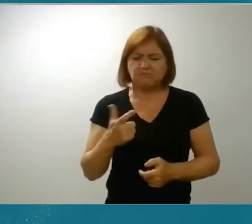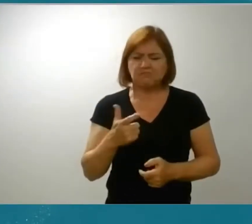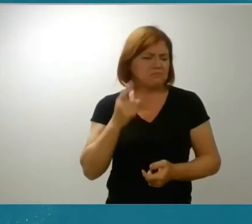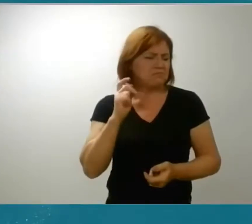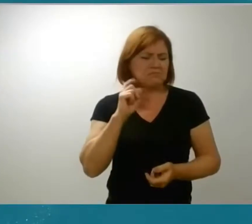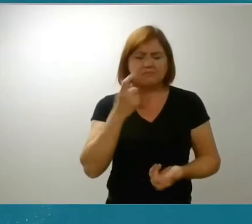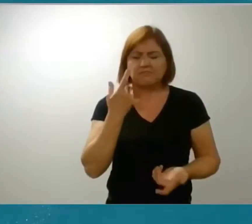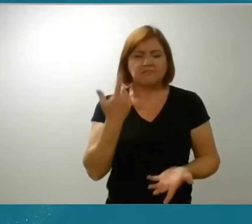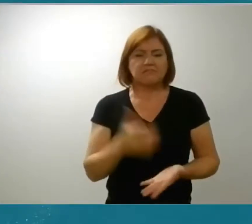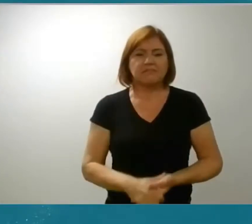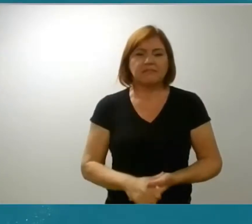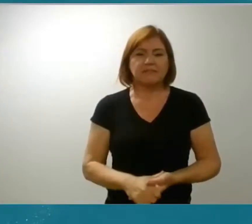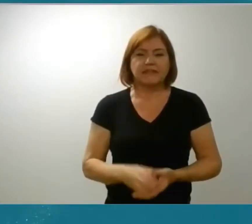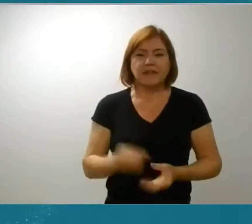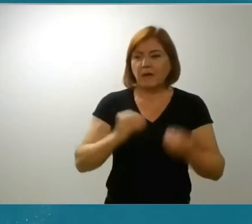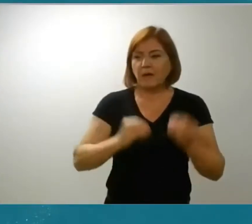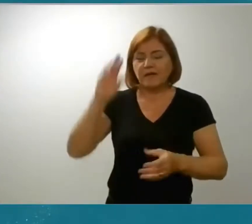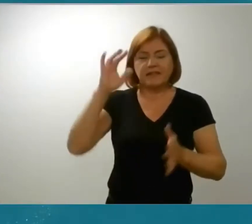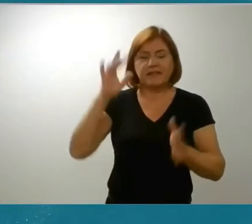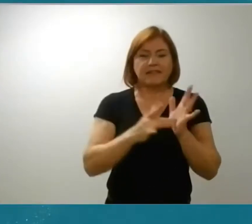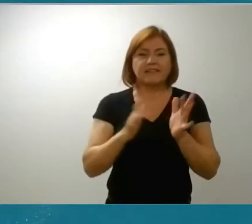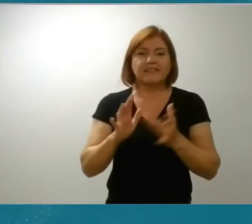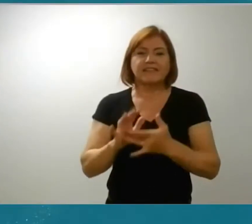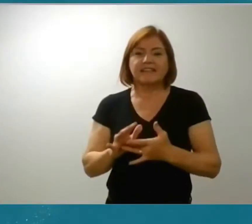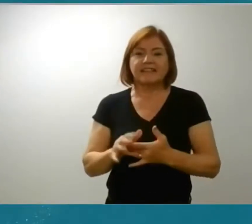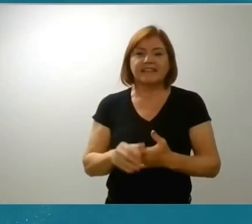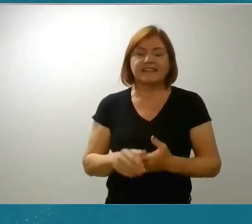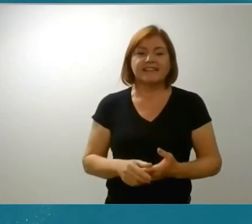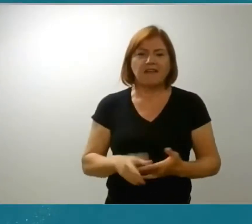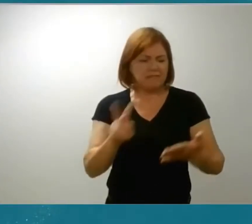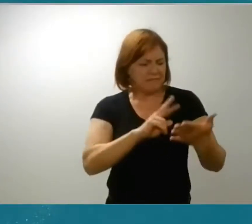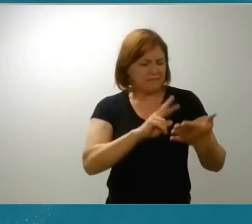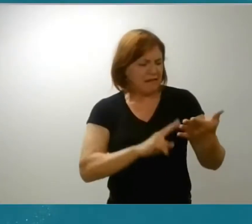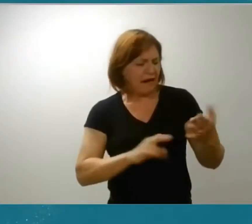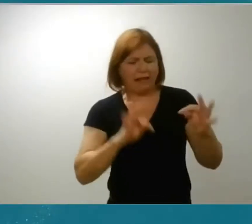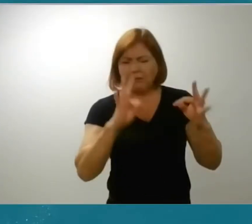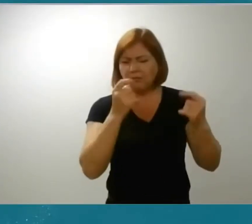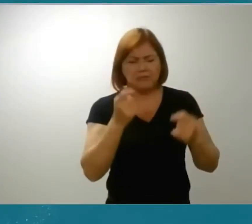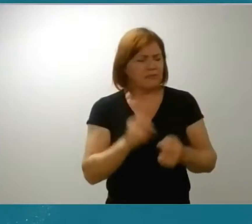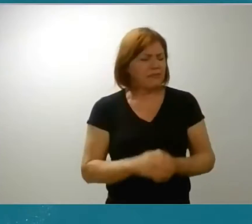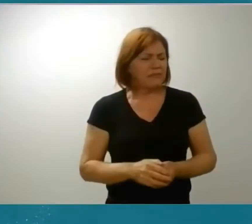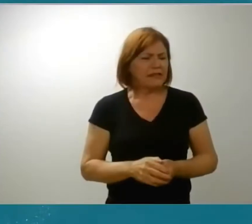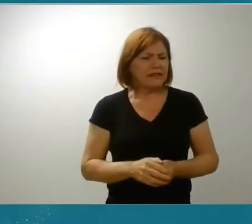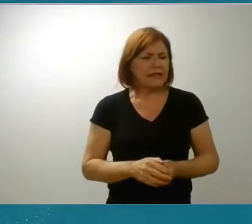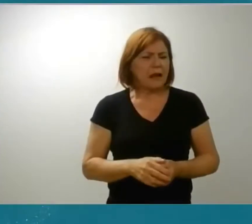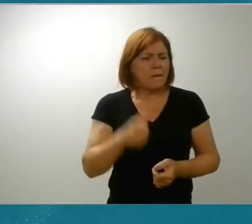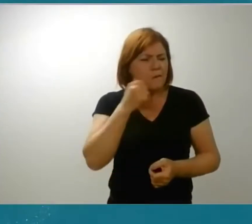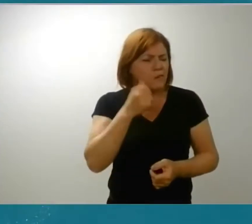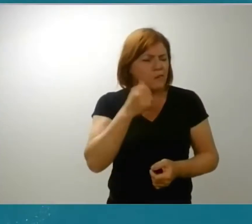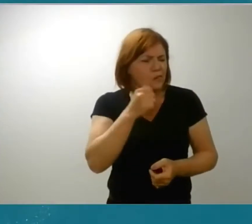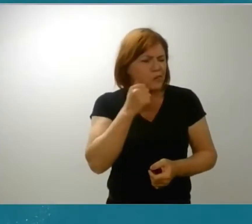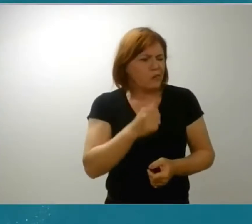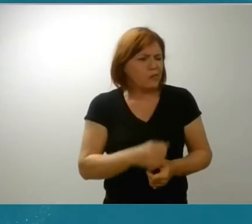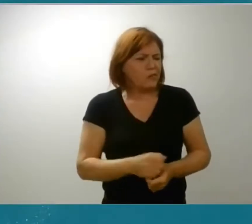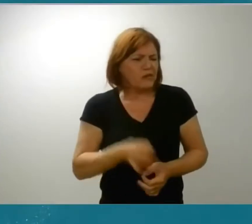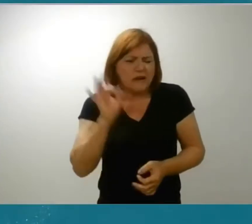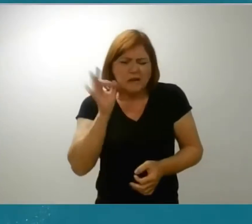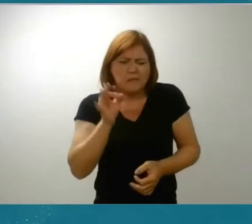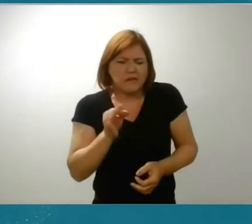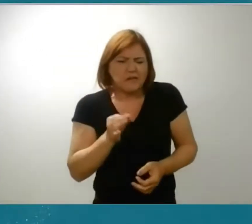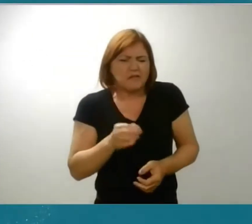Ó Senhor Jesus, não sei se eu vou conseguir ler tudo isso, só para vocês entenderem. Mulher virtuosa, quem a achará? O seu valor